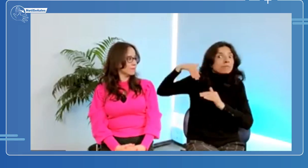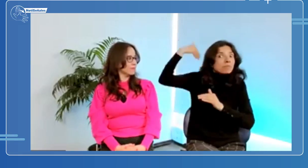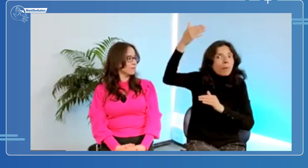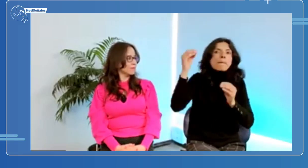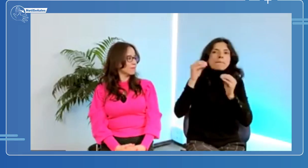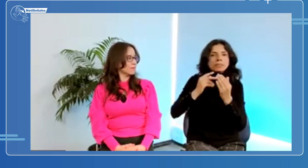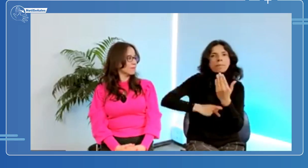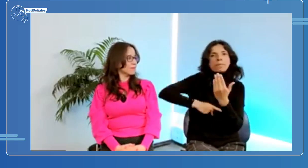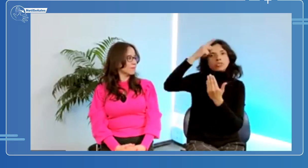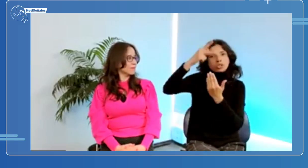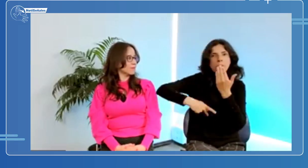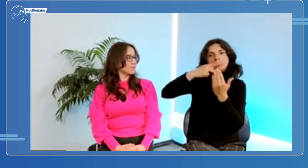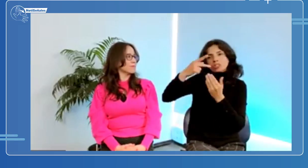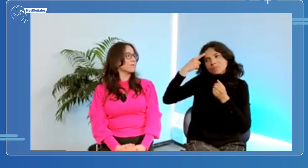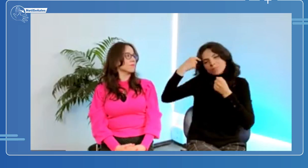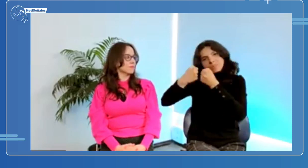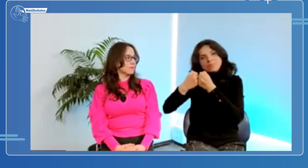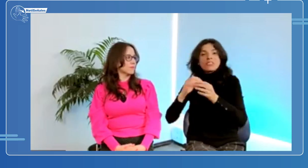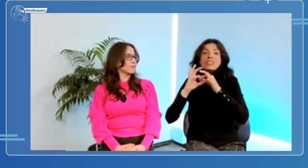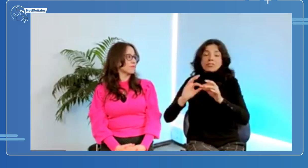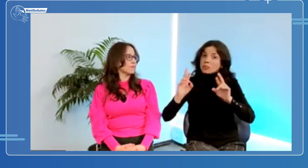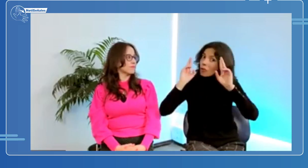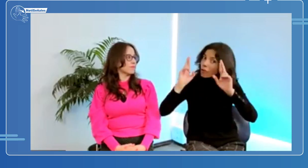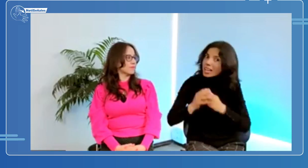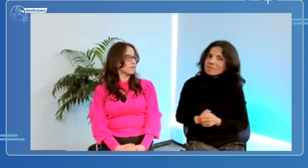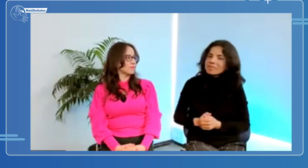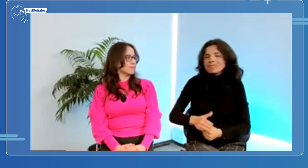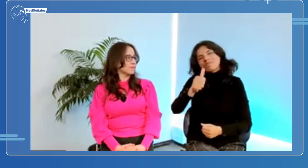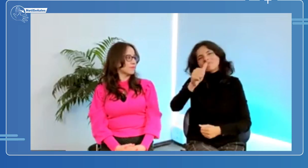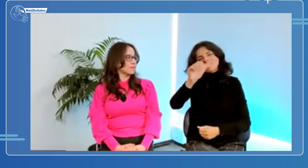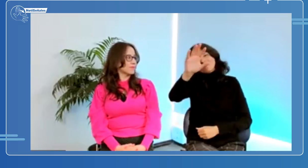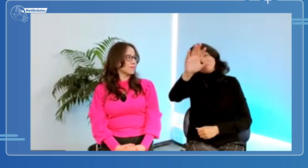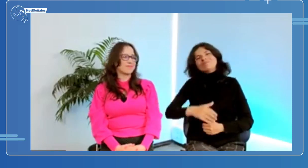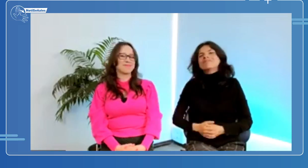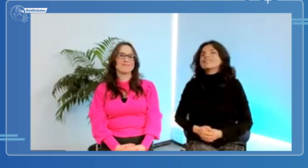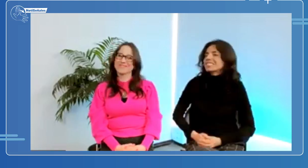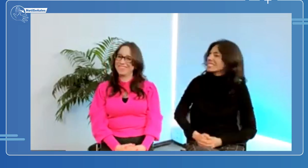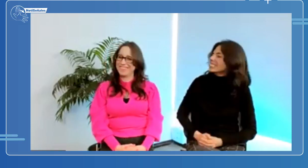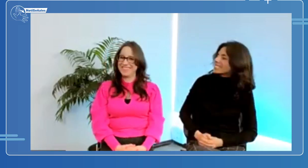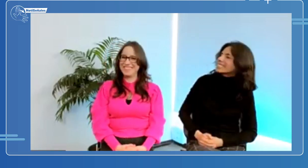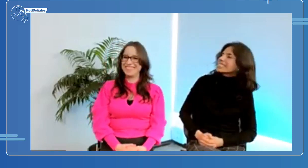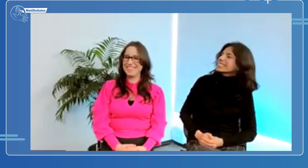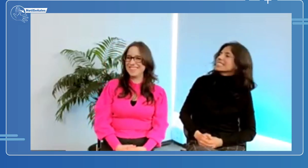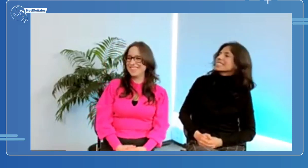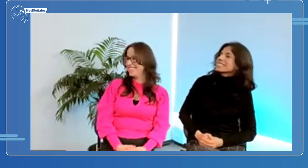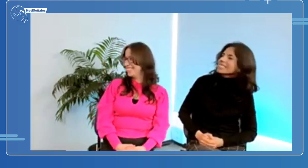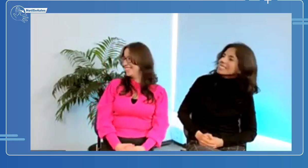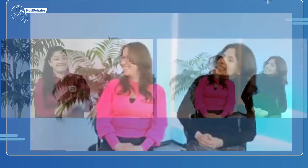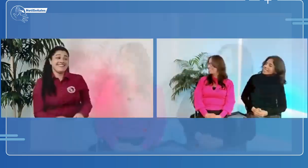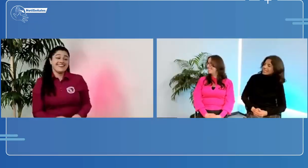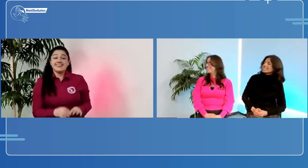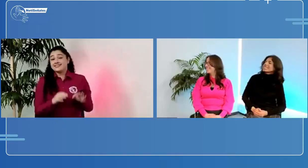usar y compartir. Entonces, claro, esperamos tener más proyectos como estos también en alianza con FENASCOL. Muchas gracias.